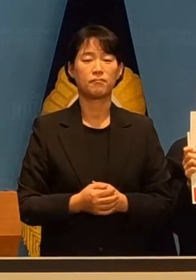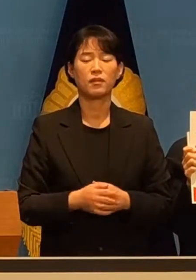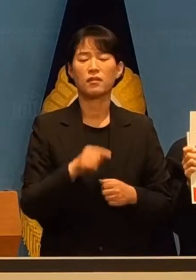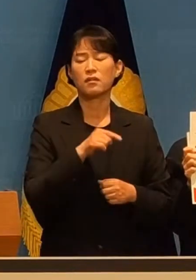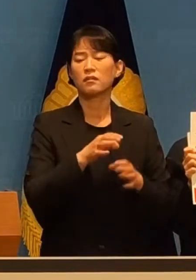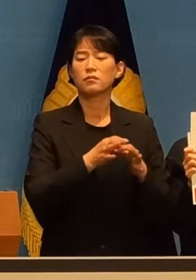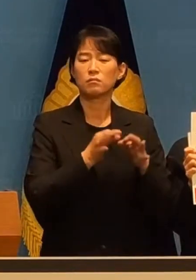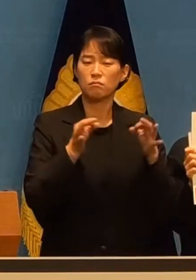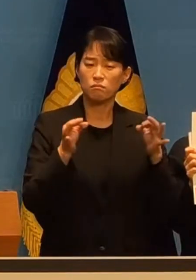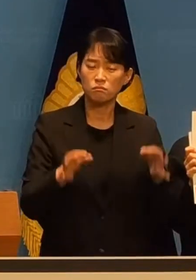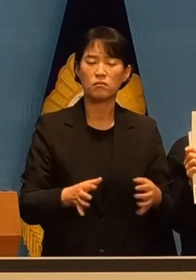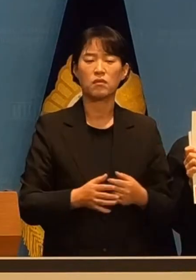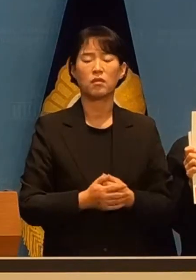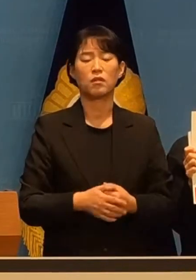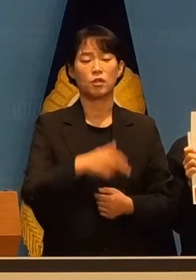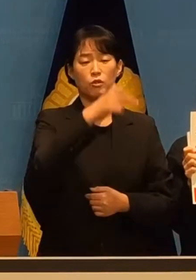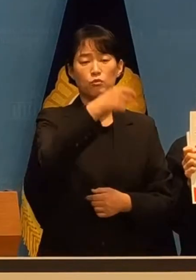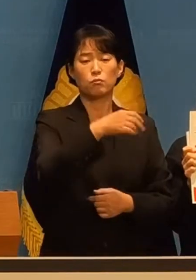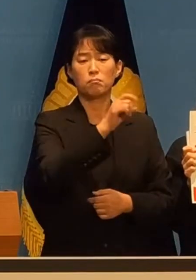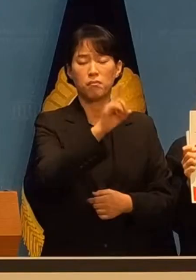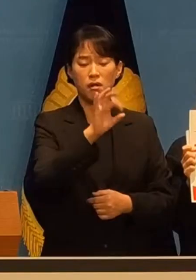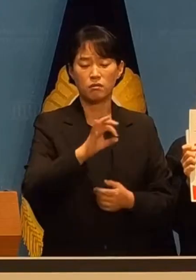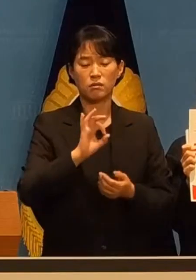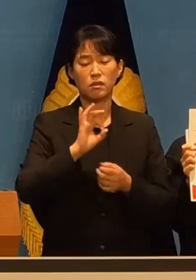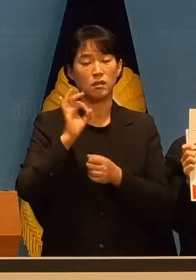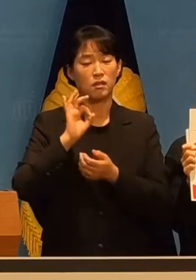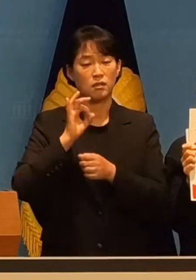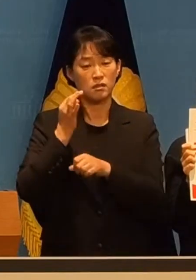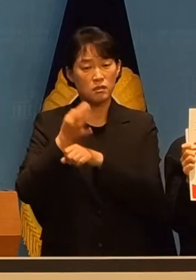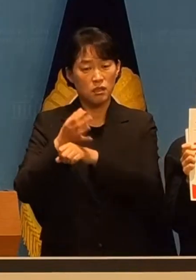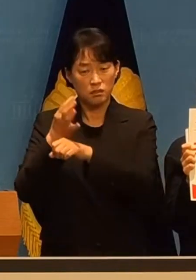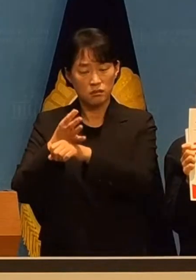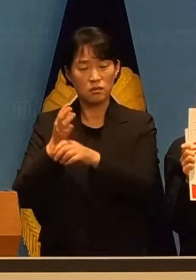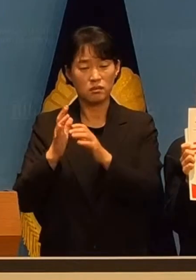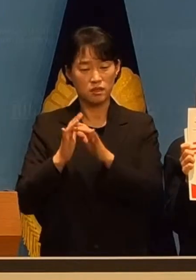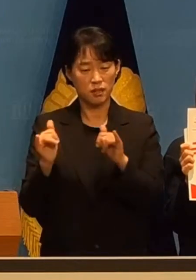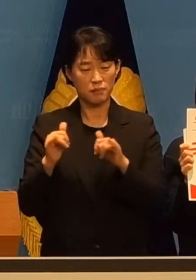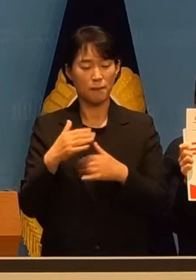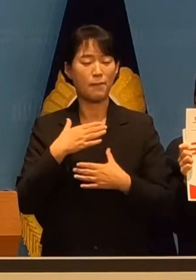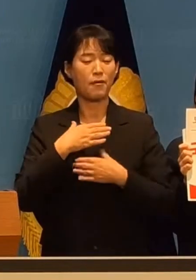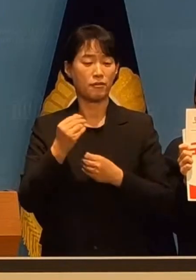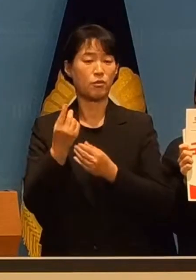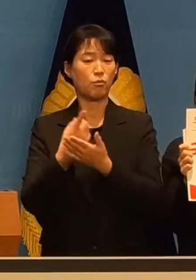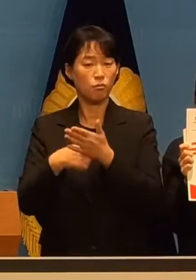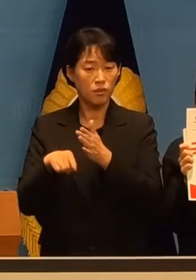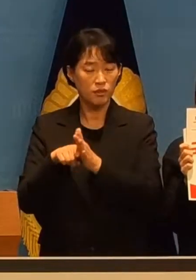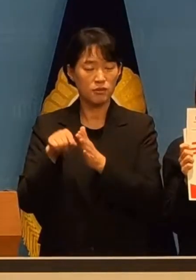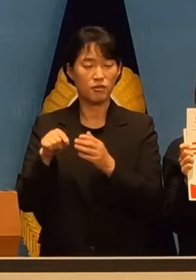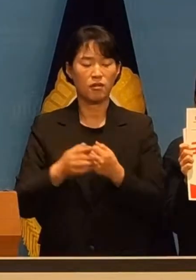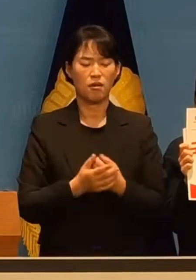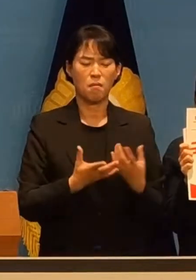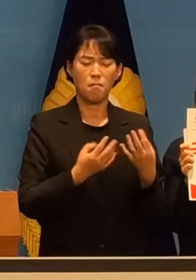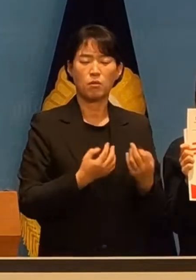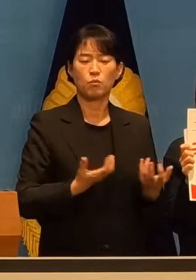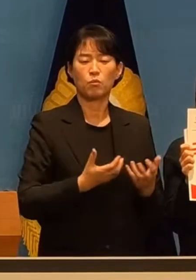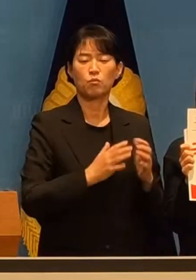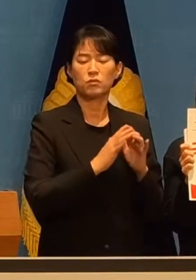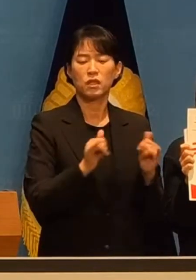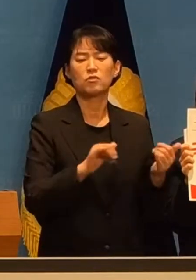그동안 쿠팡은 소비자들의 편의를 볼모로 해서 정말 많은 노동자들의